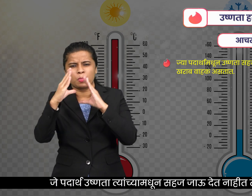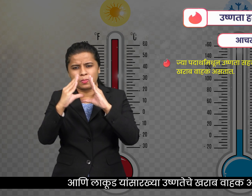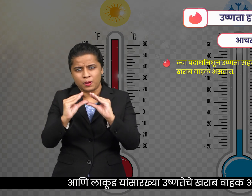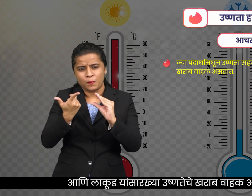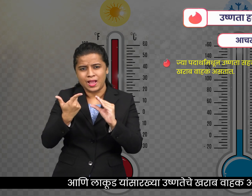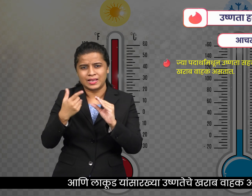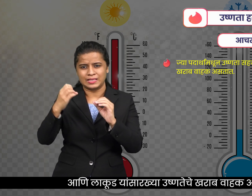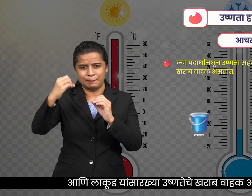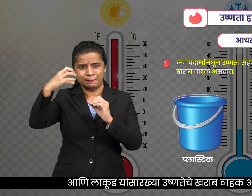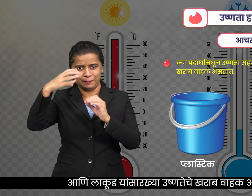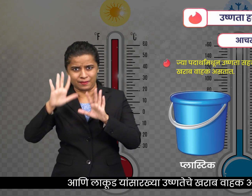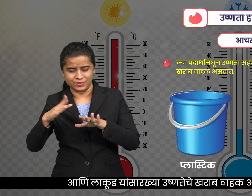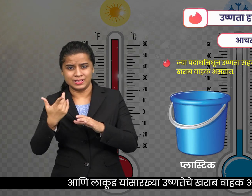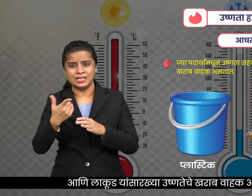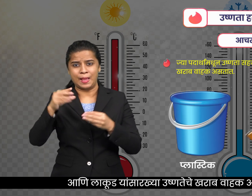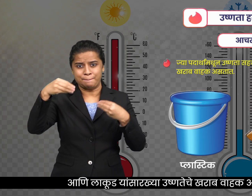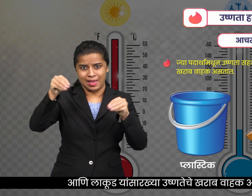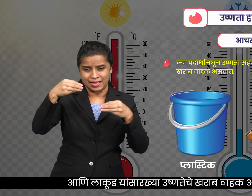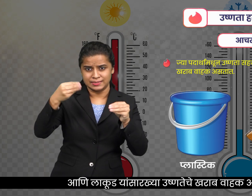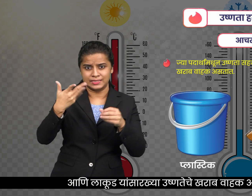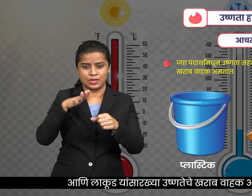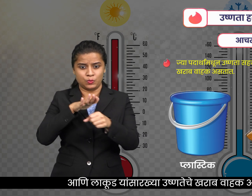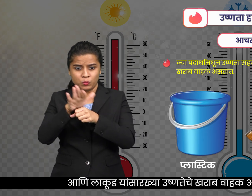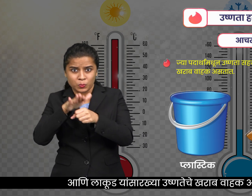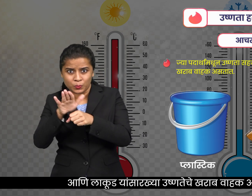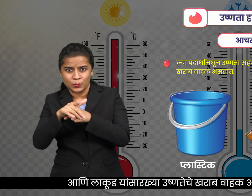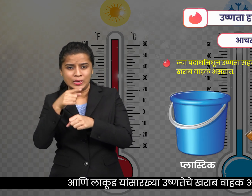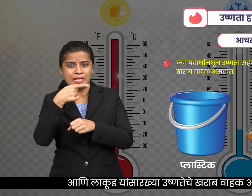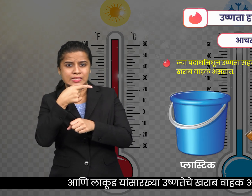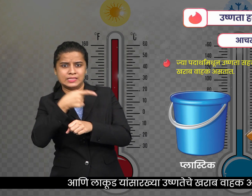आणि लाकूड यासारख्या उष्णतेचे खराब वाहक असतात.